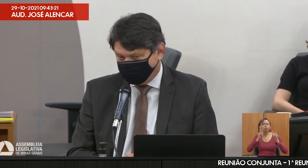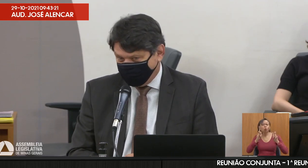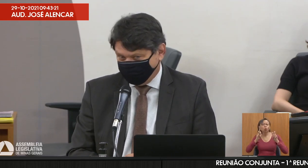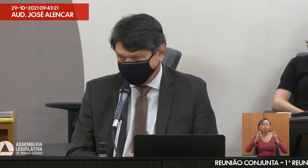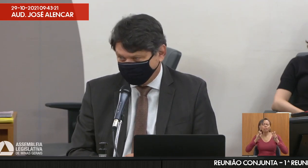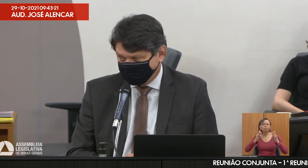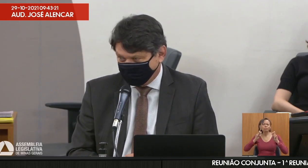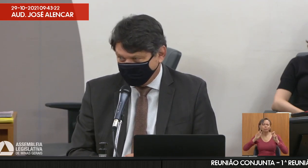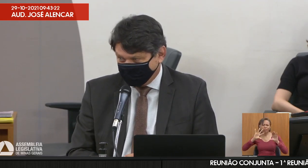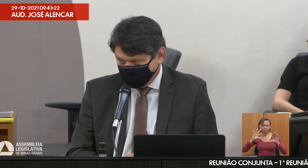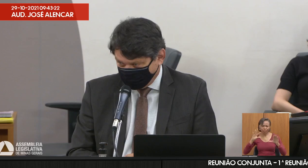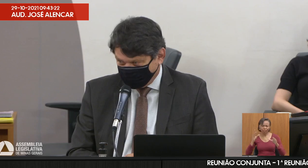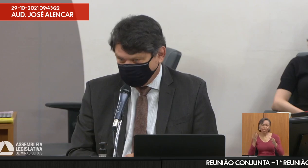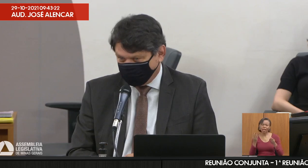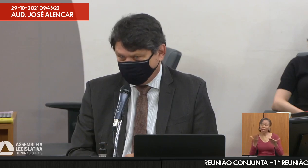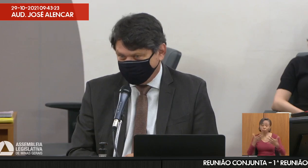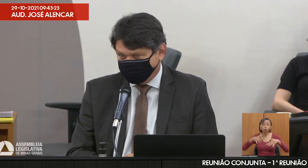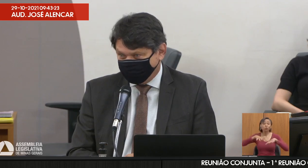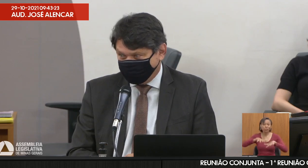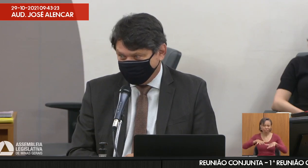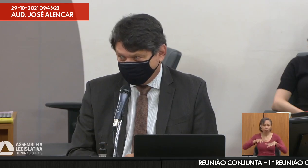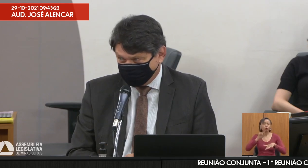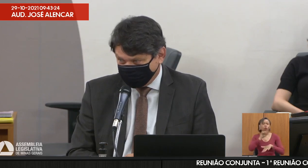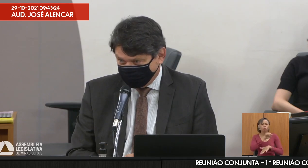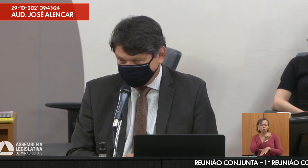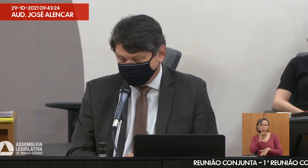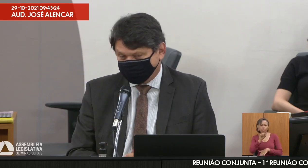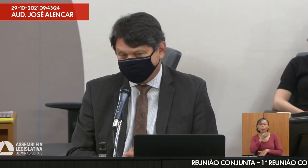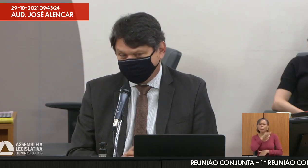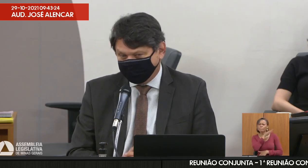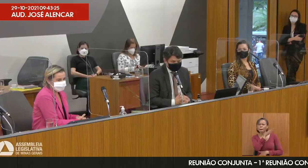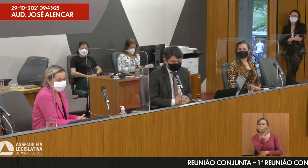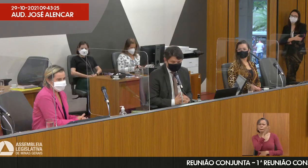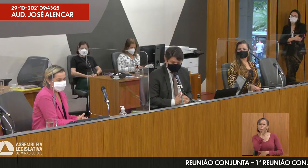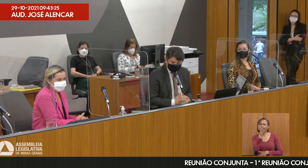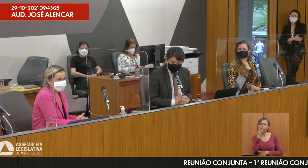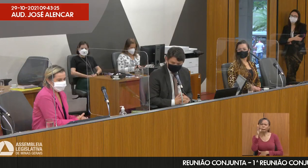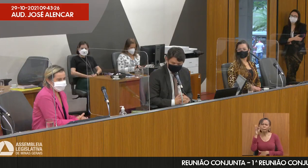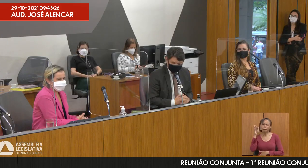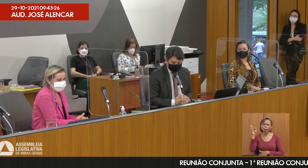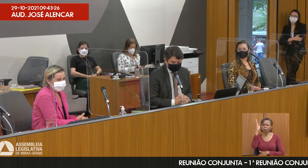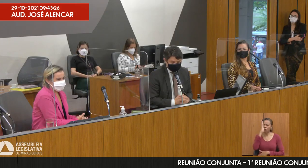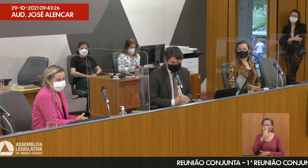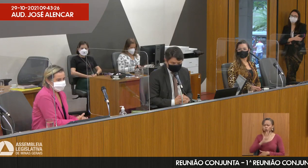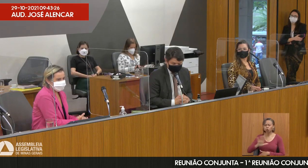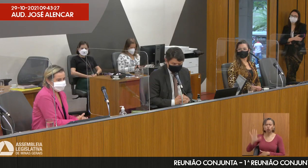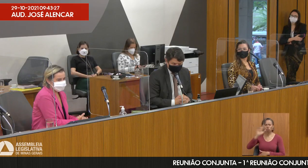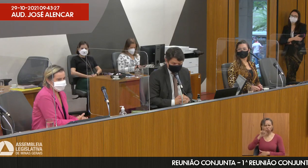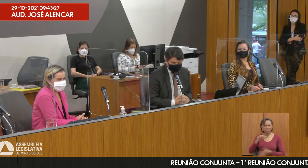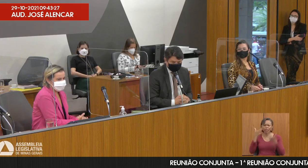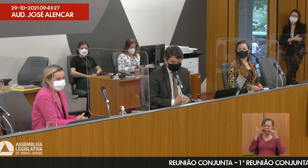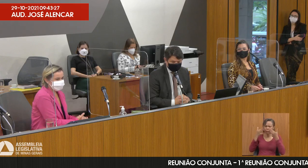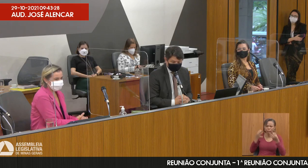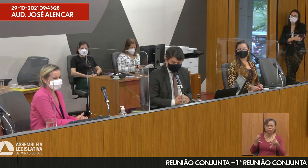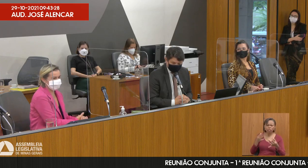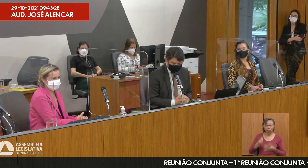também. Então, você roda o Brasil inteiro, você é atenta, você está presente, você está na fonte e trabalha